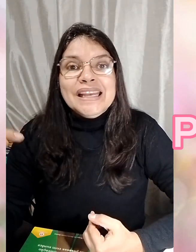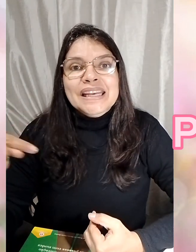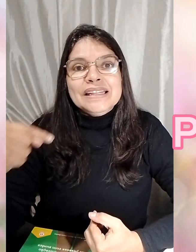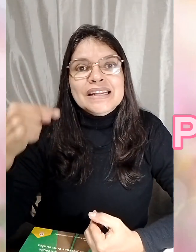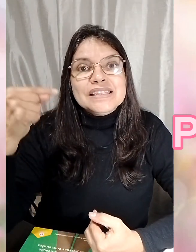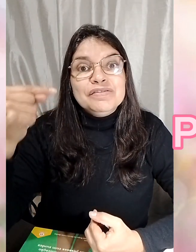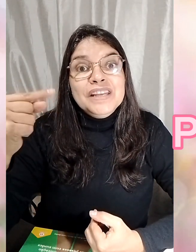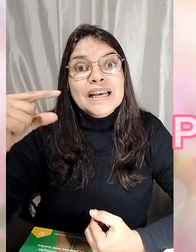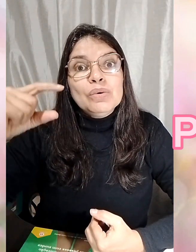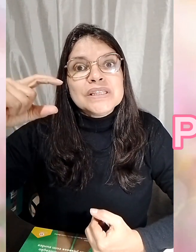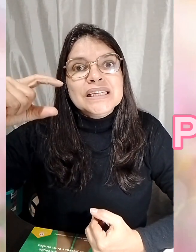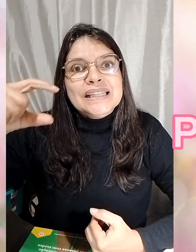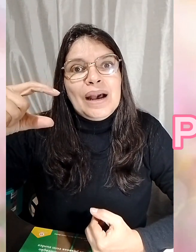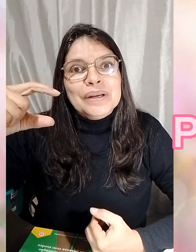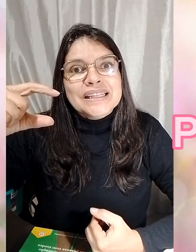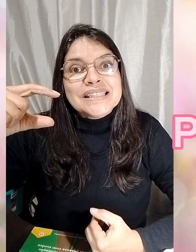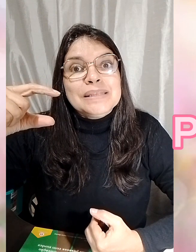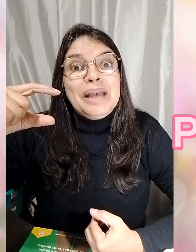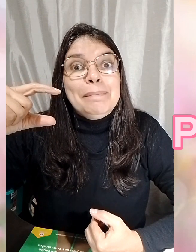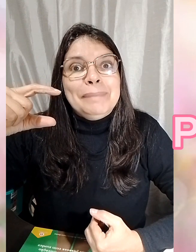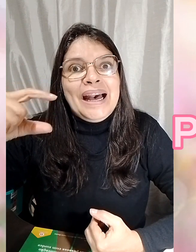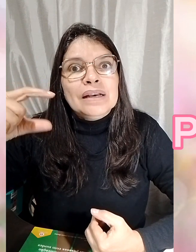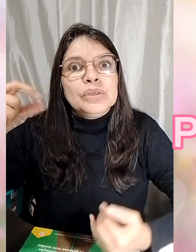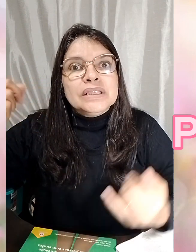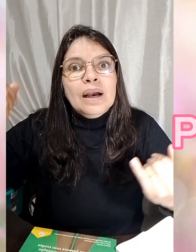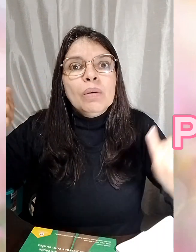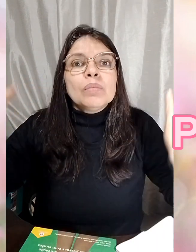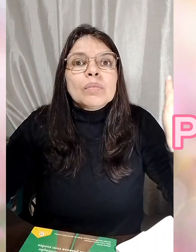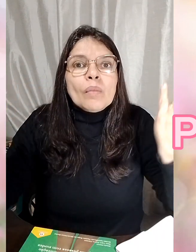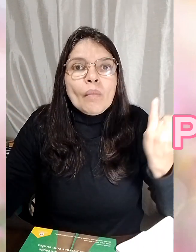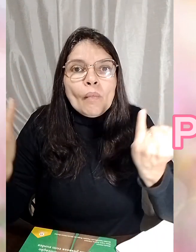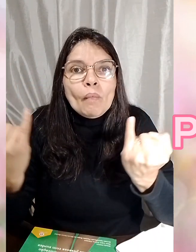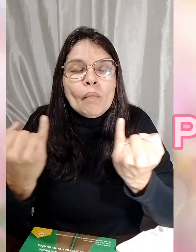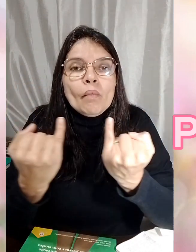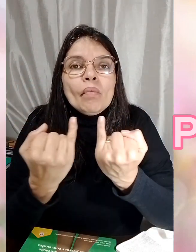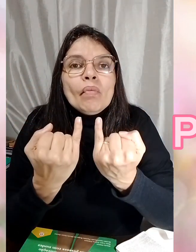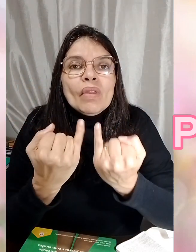ele intensifica o sinal que tá acima. É magro, então,